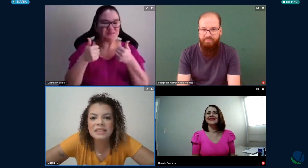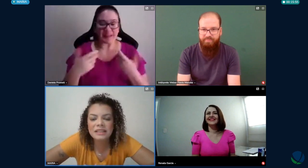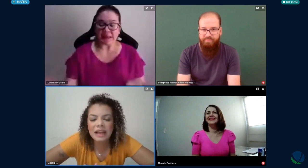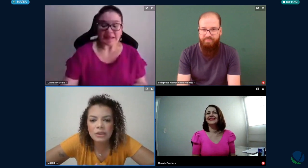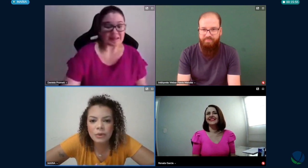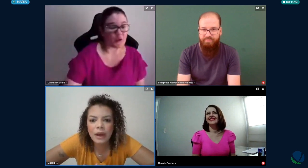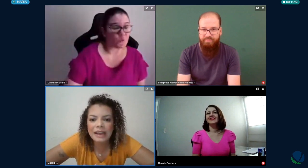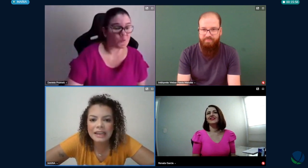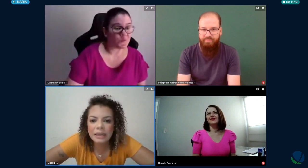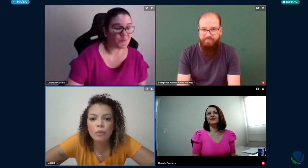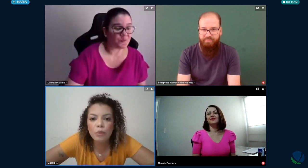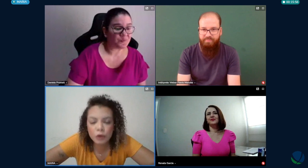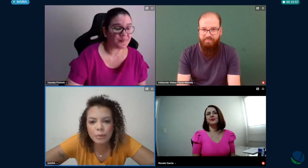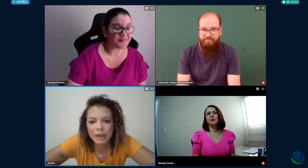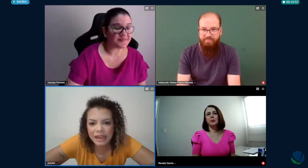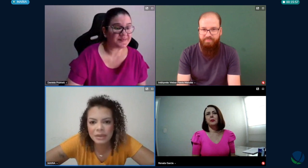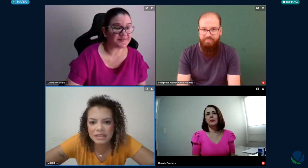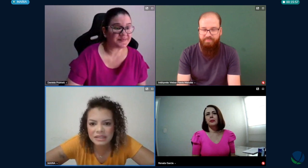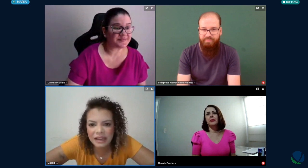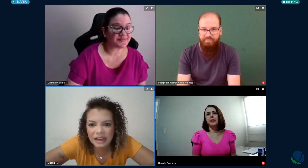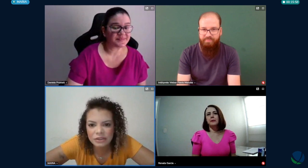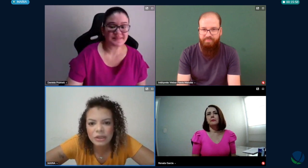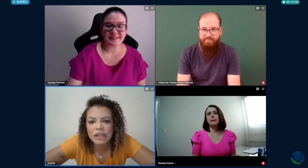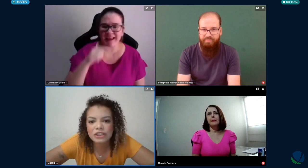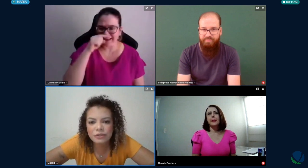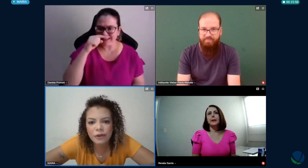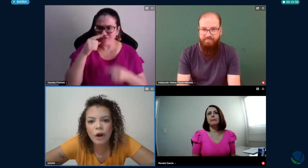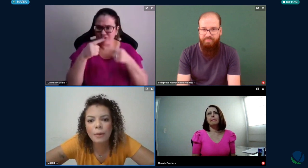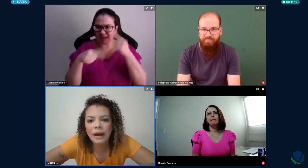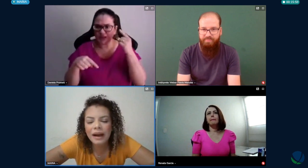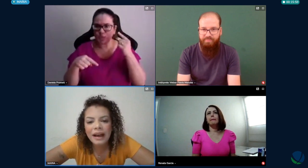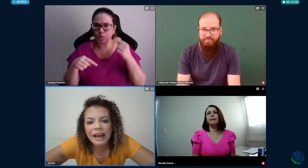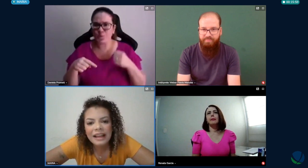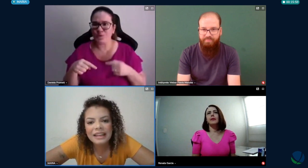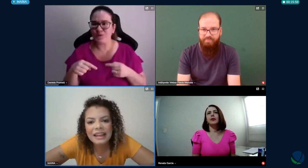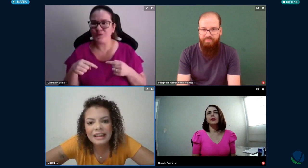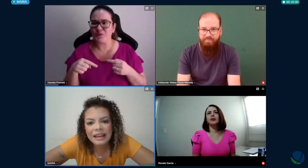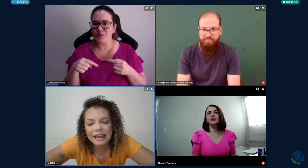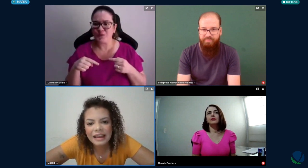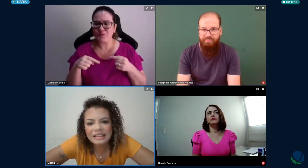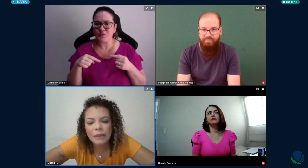visual representado ali, muito bem representado, de forma